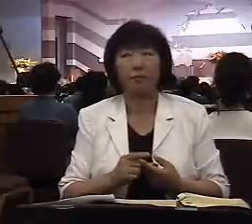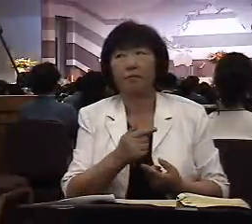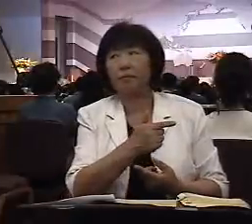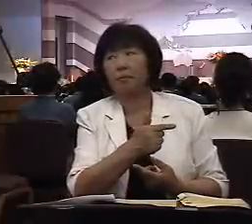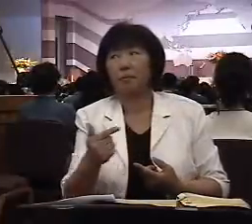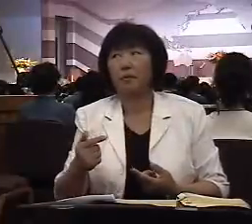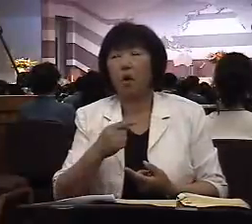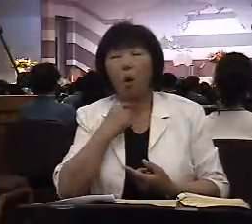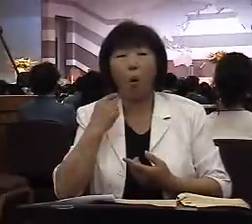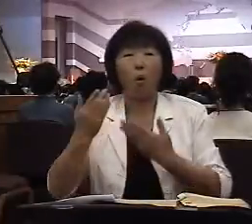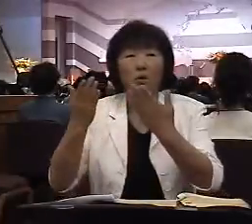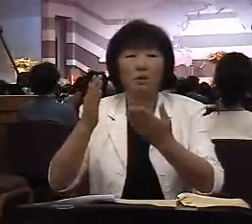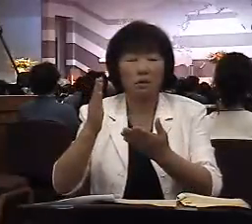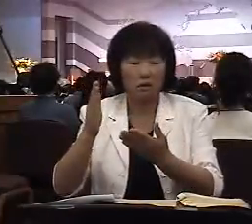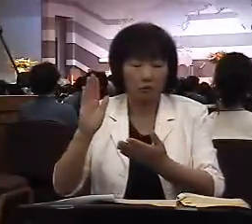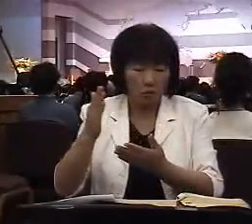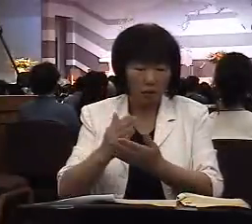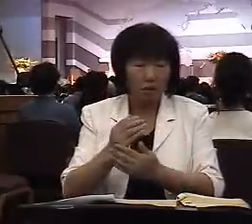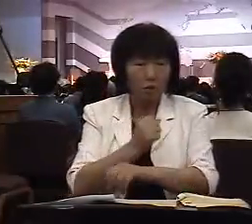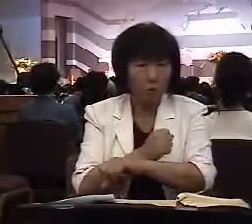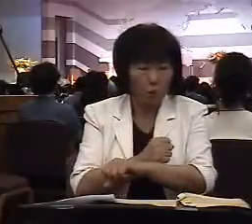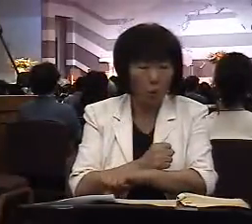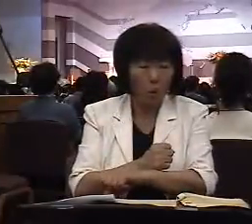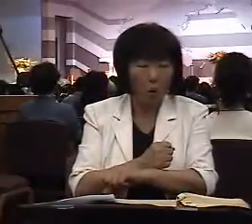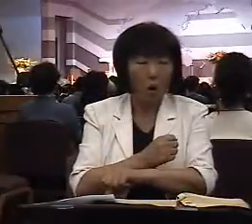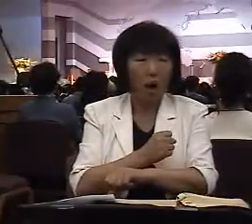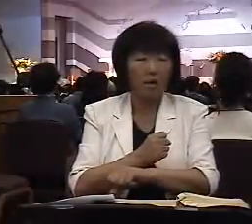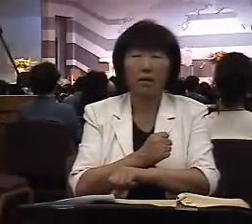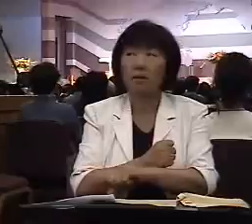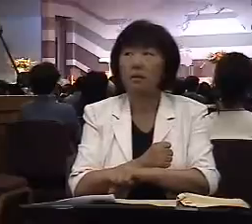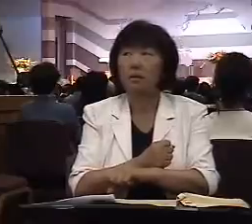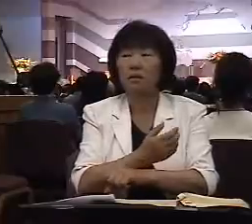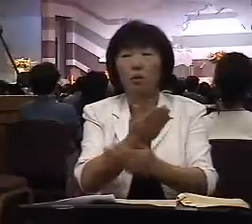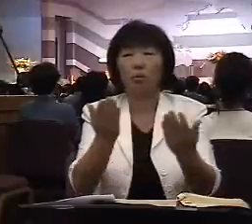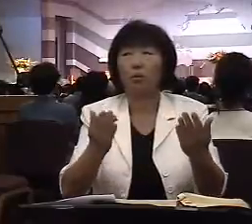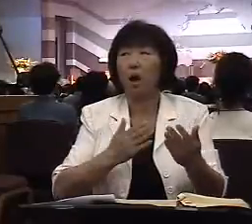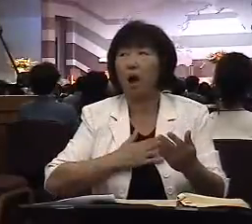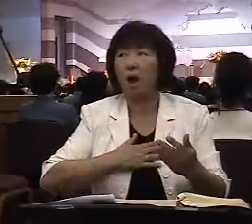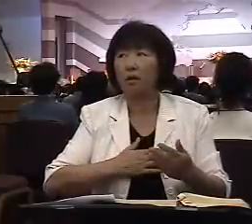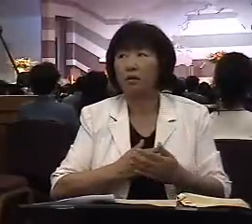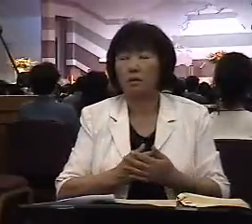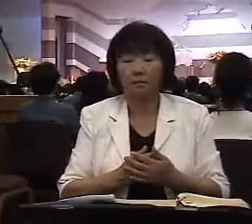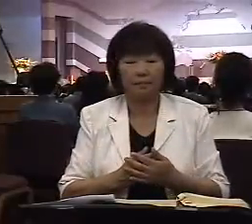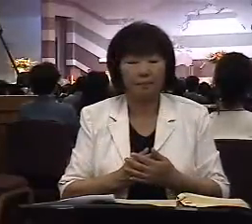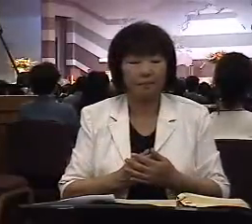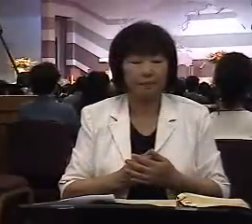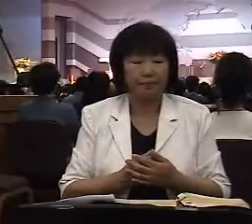얼마나 헌신되게 수고를 하시는지 여러분 아시잖아요.